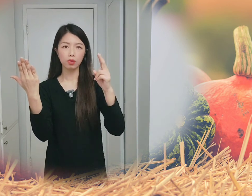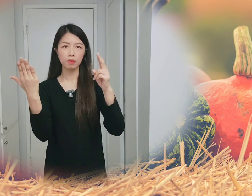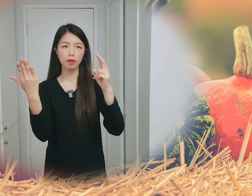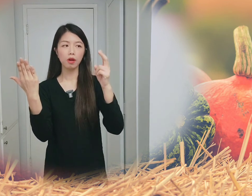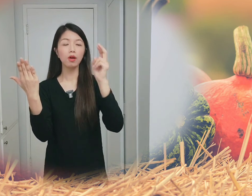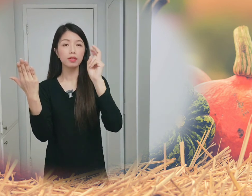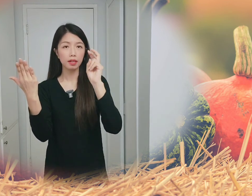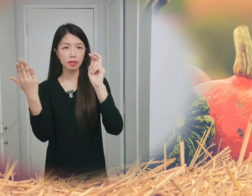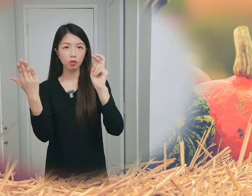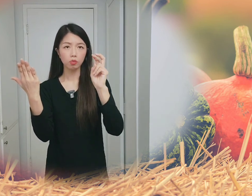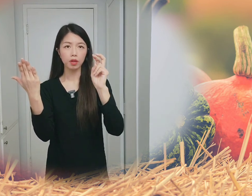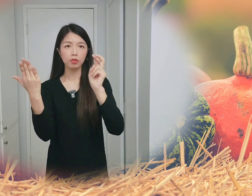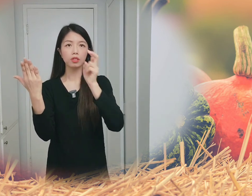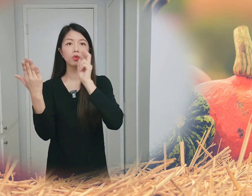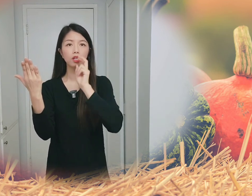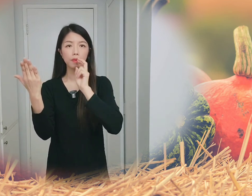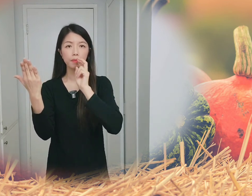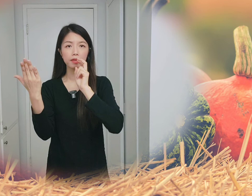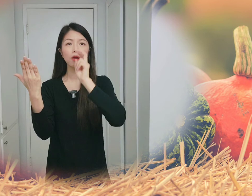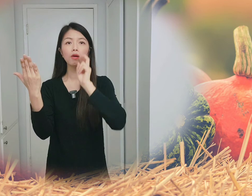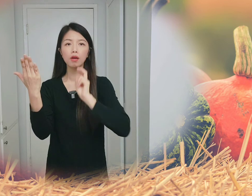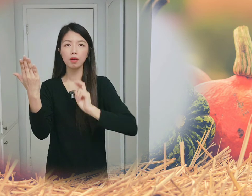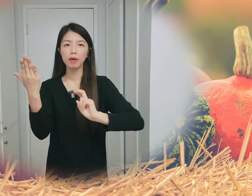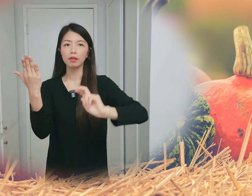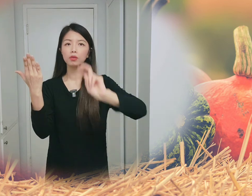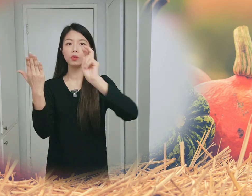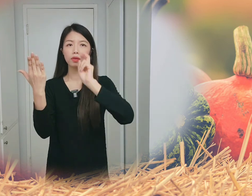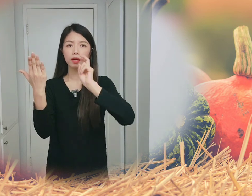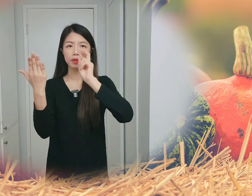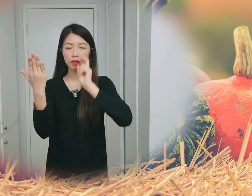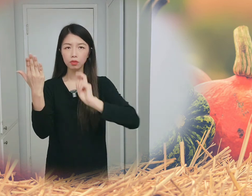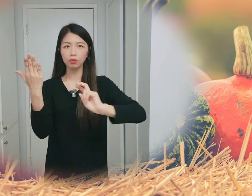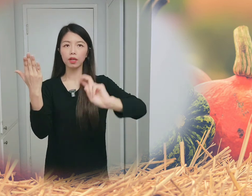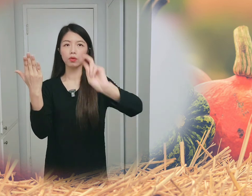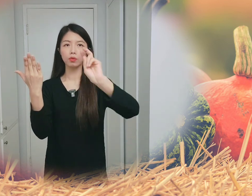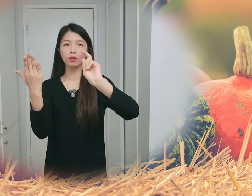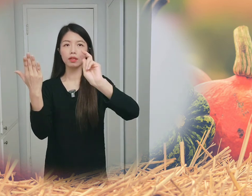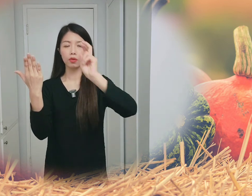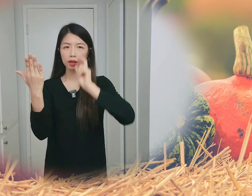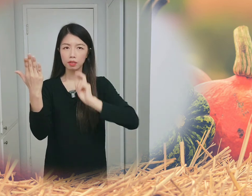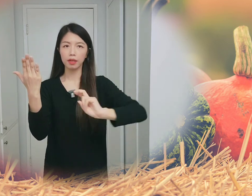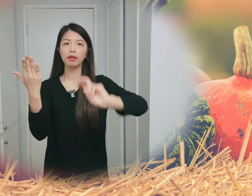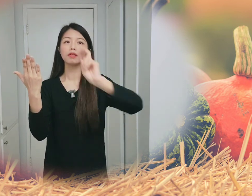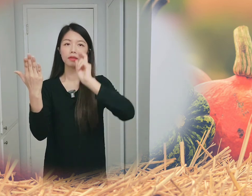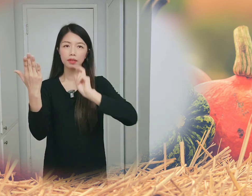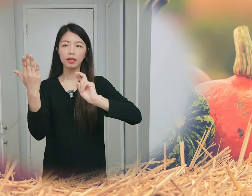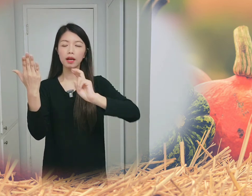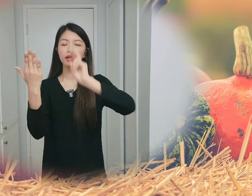검지하고 중지를 펴서 살짝 구부려 주시고 입 앞에서 밖으로 동그라미를 2개 정도 그린다고 생각하시면